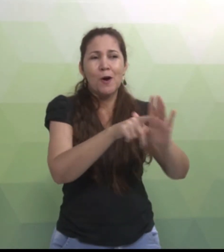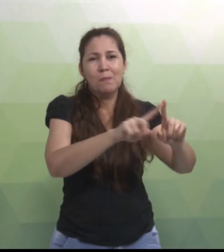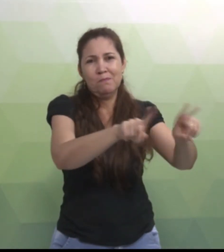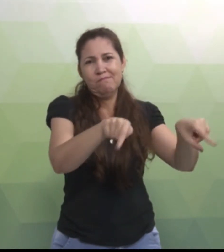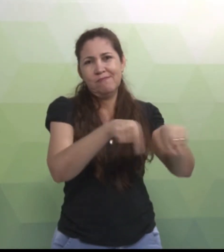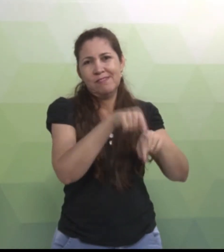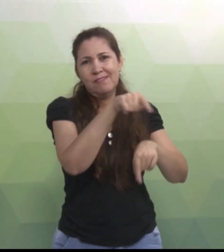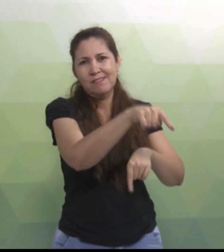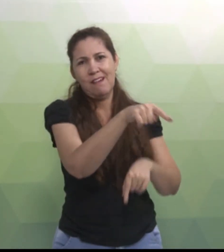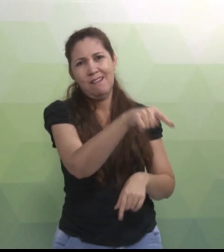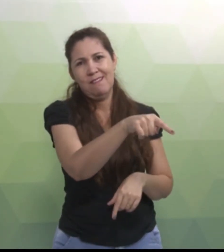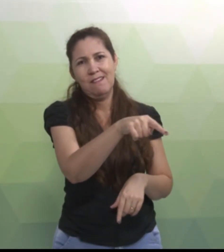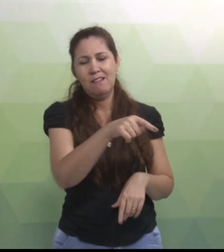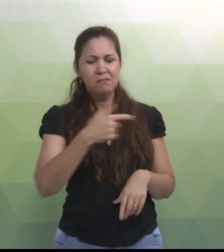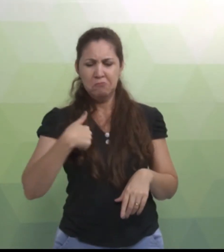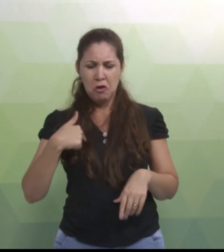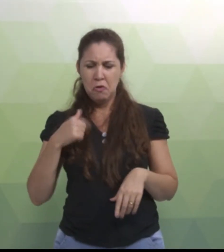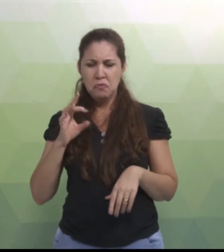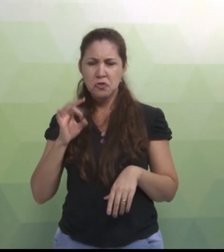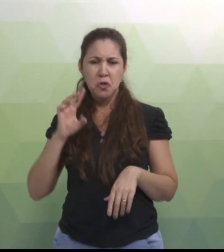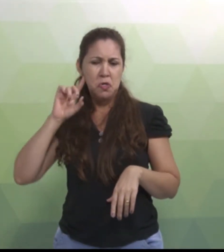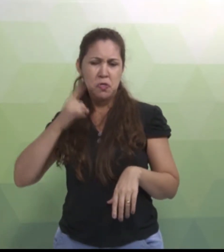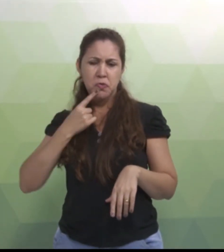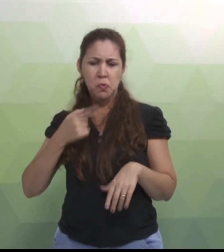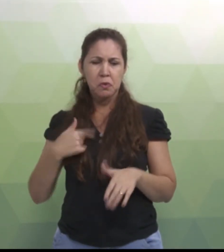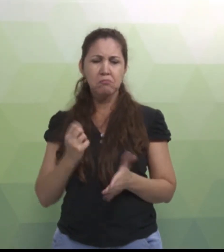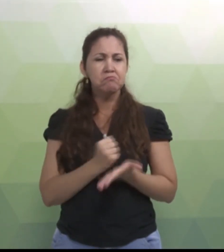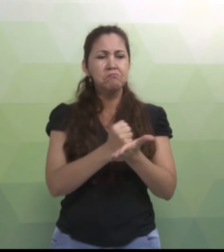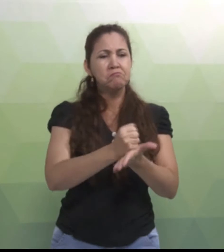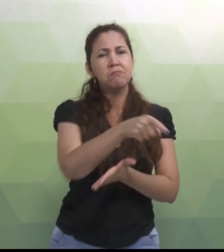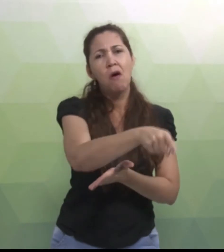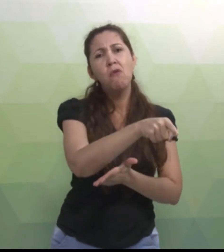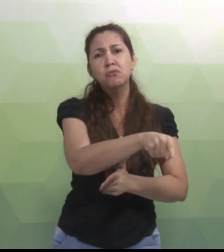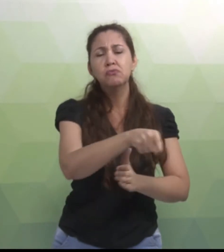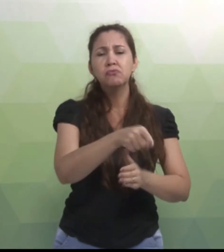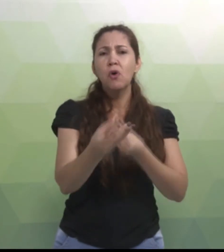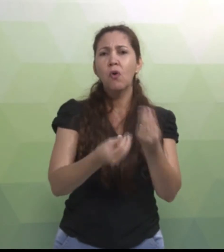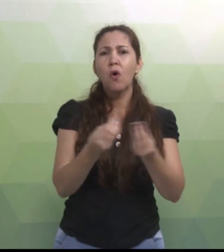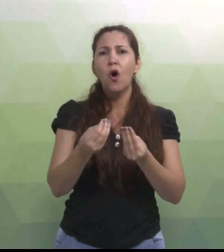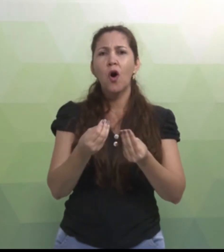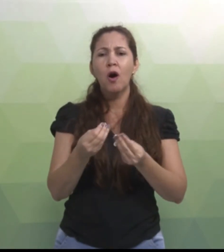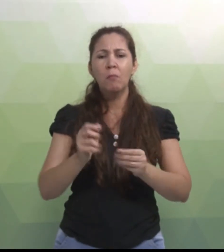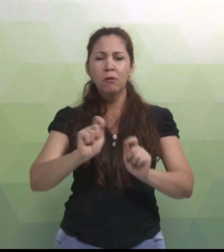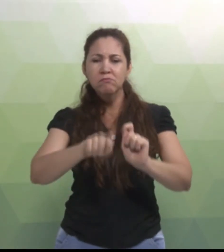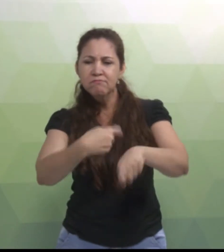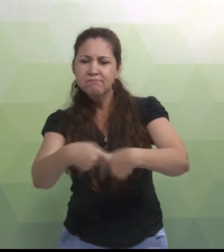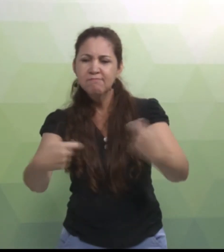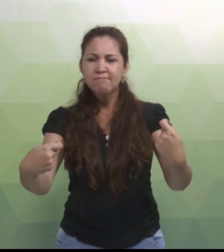ao professor da sala de recurso. Então, ali ele ensina sinais simples,